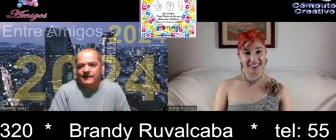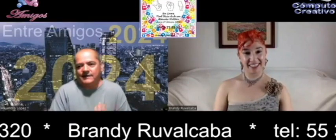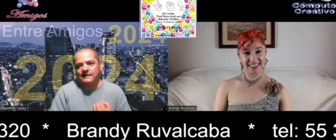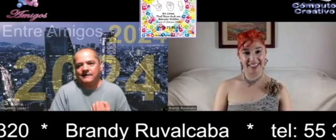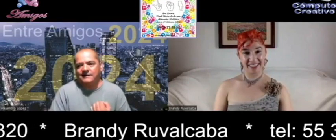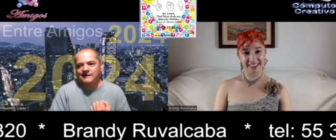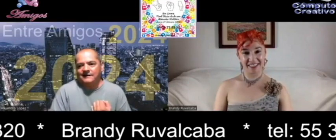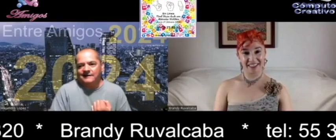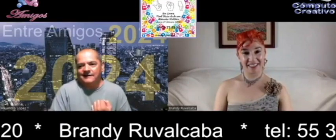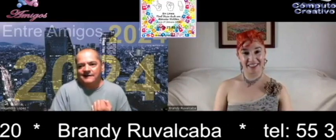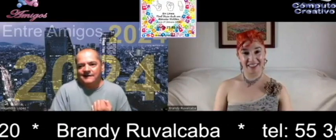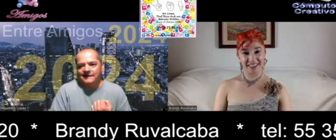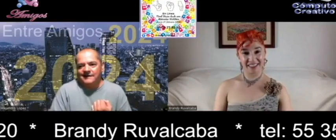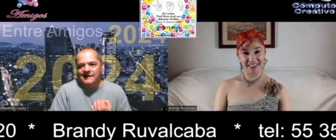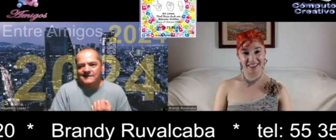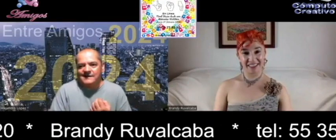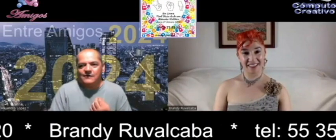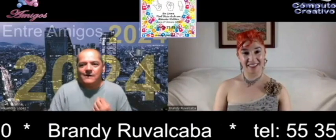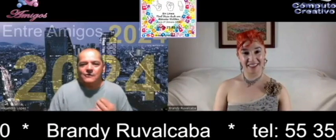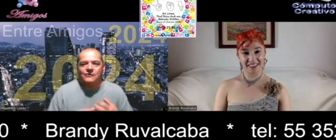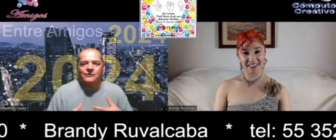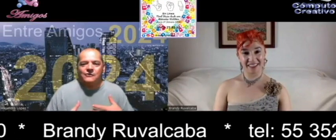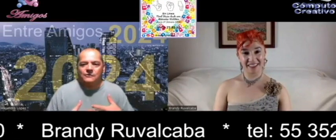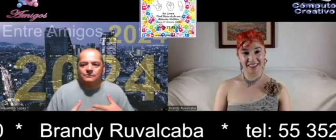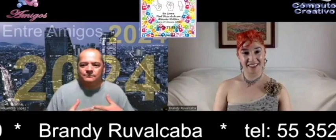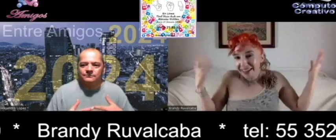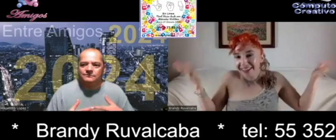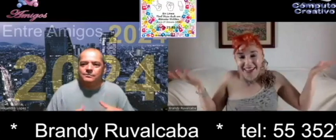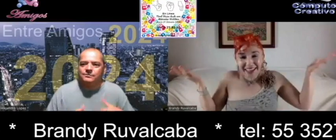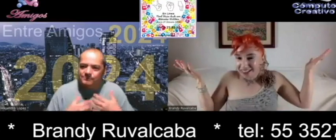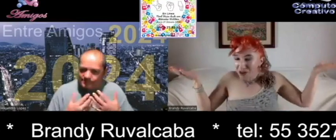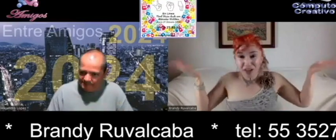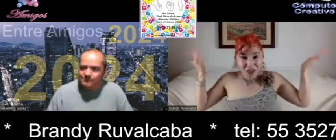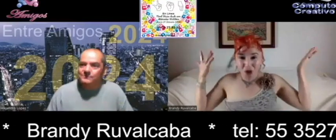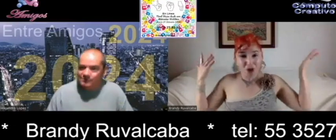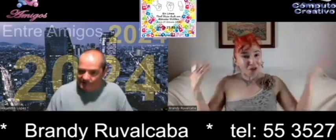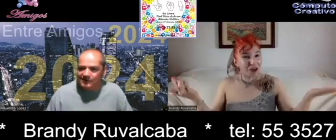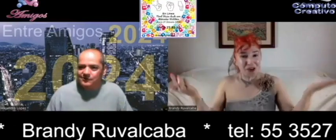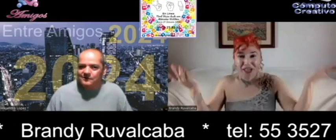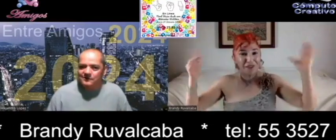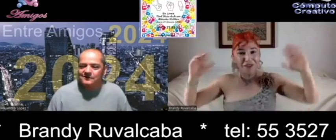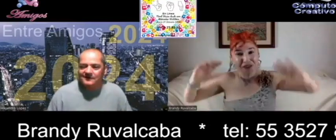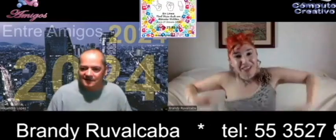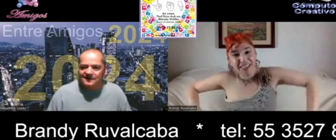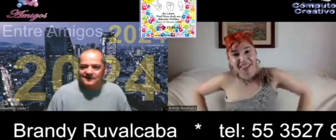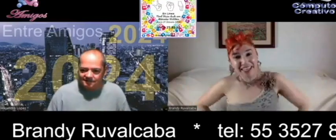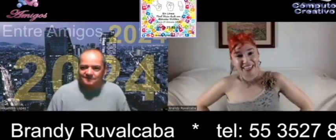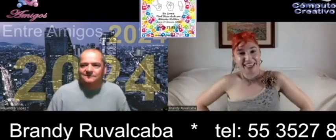al aprender? Hacerlo algo Ah, obviamente, es